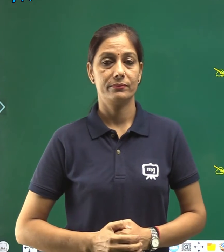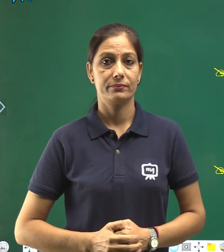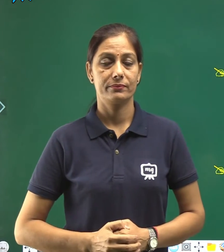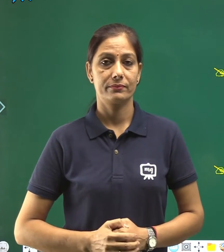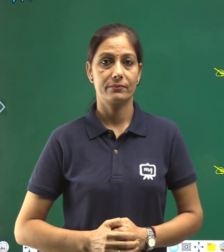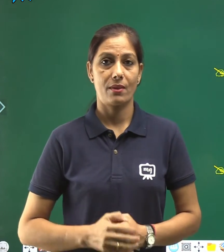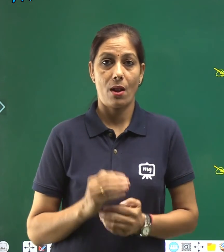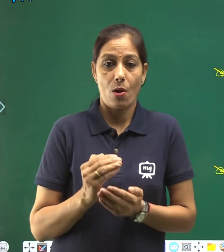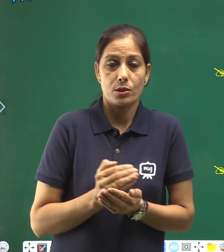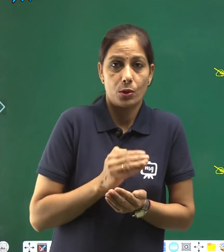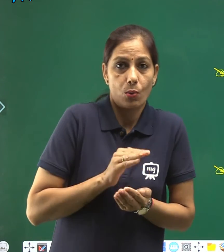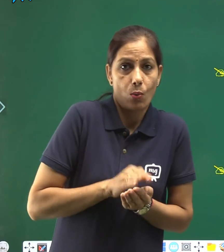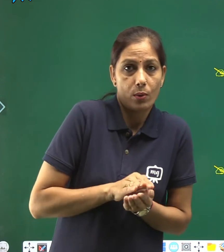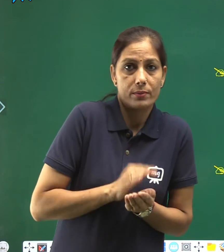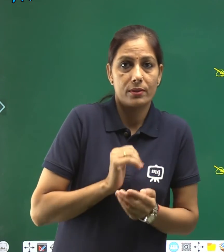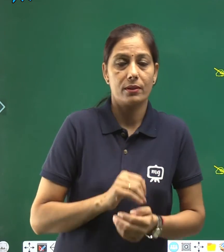बचकर रहने की